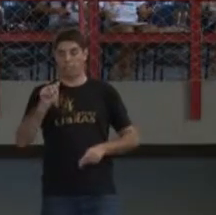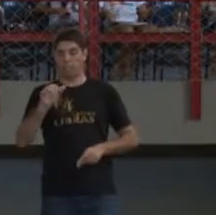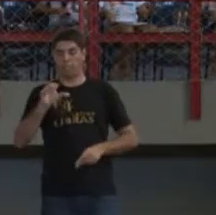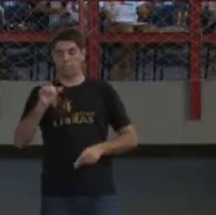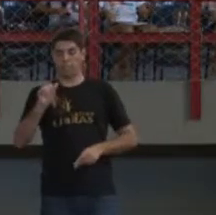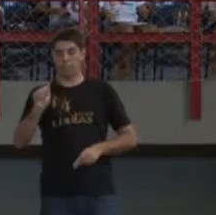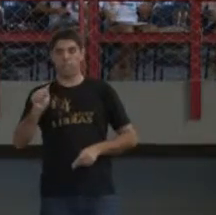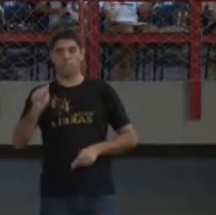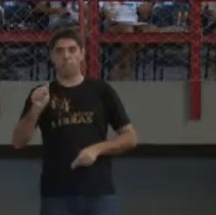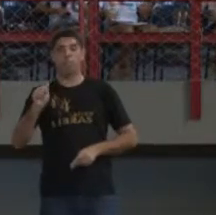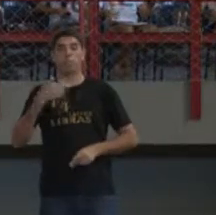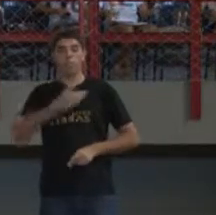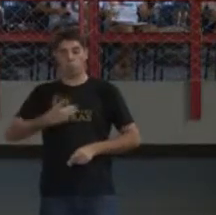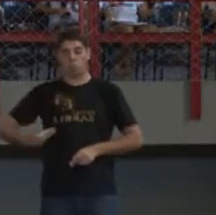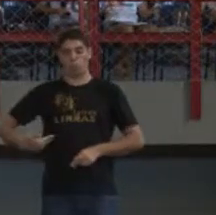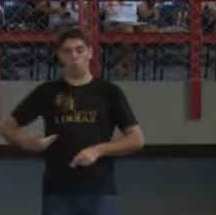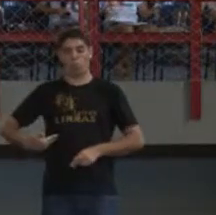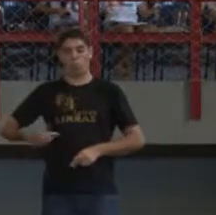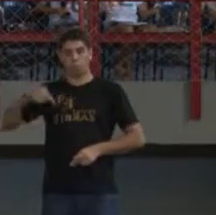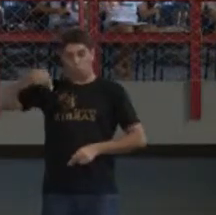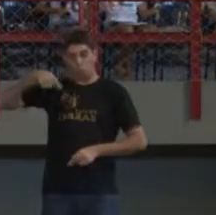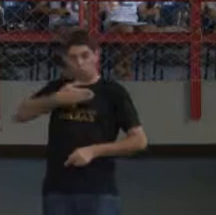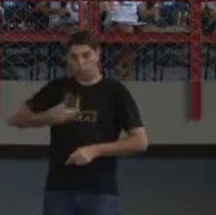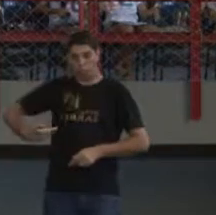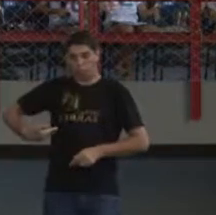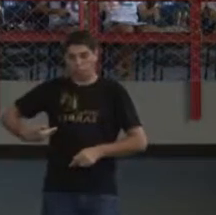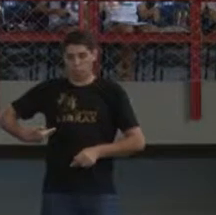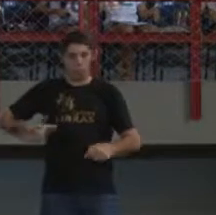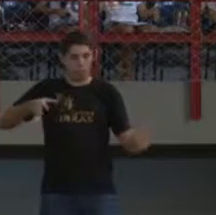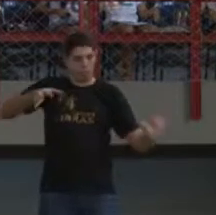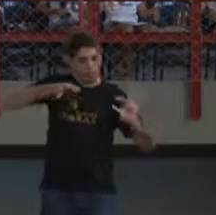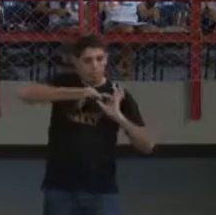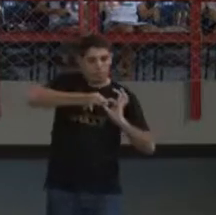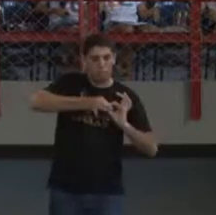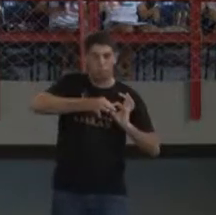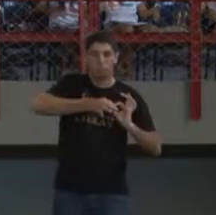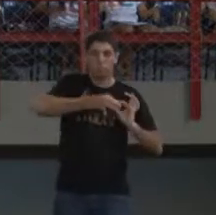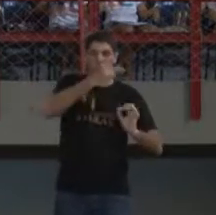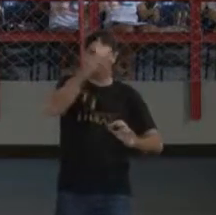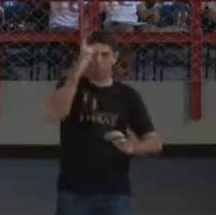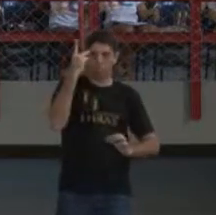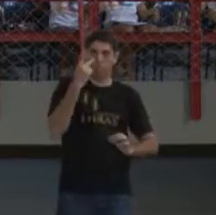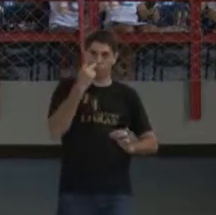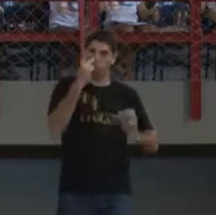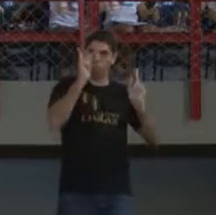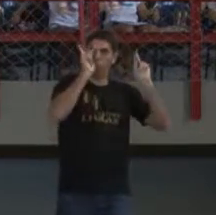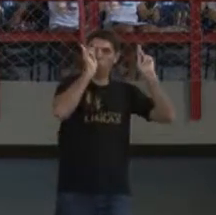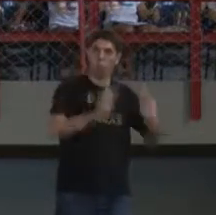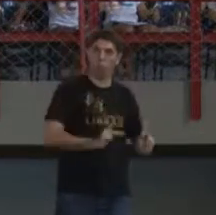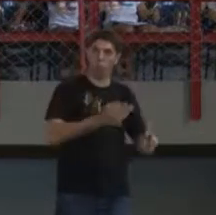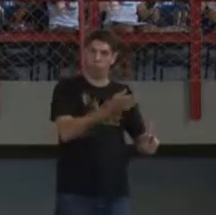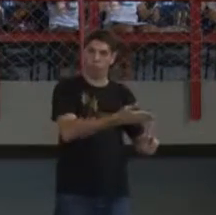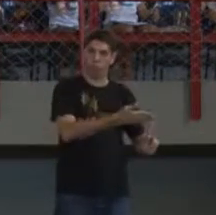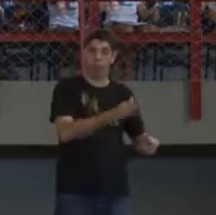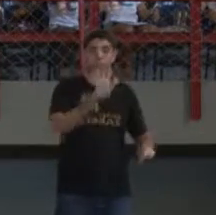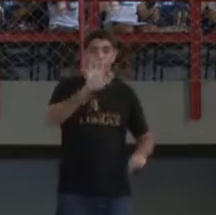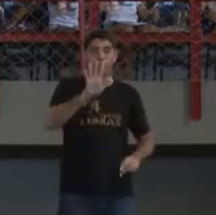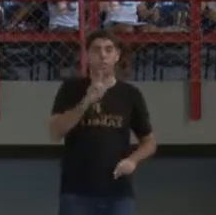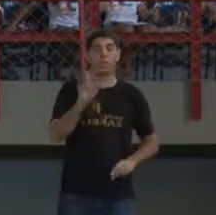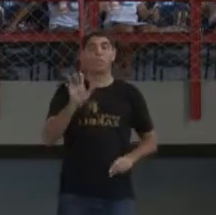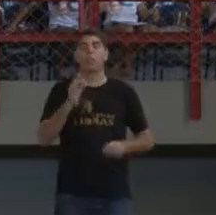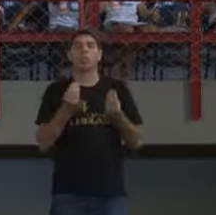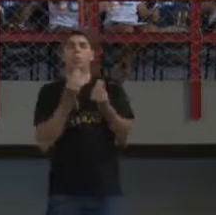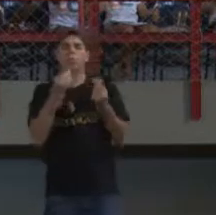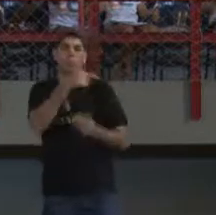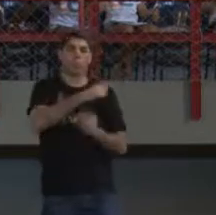lembrar. O que é cidadão para o grego? Homens atenienses, tem que ser filho de pai e mãe ateniense. Não pode,